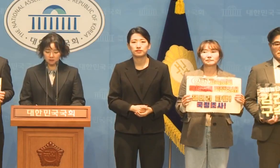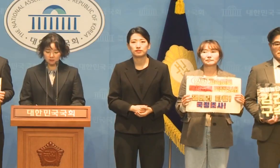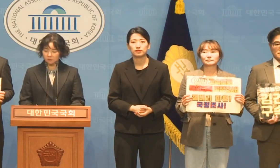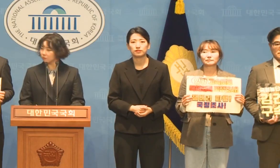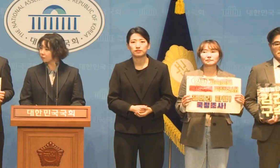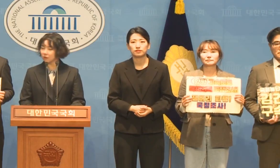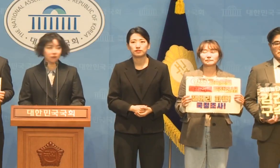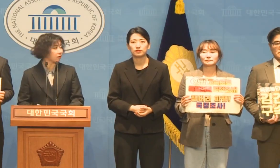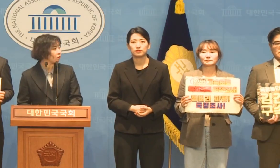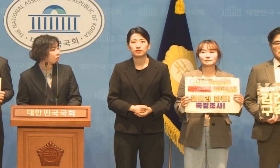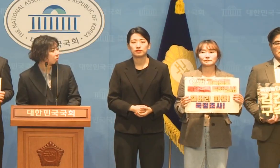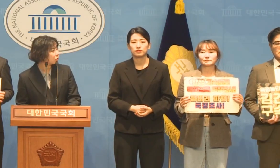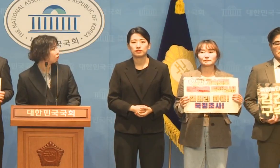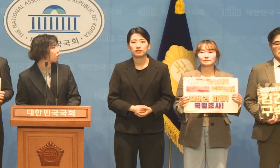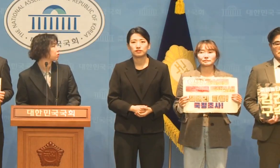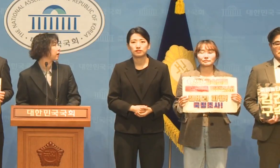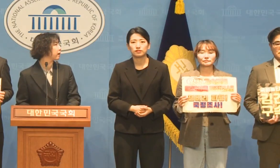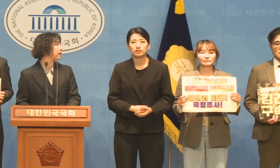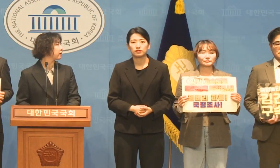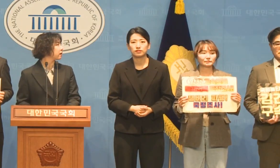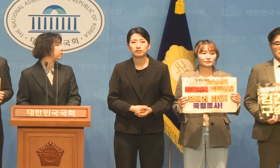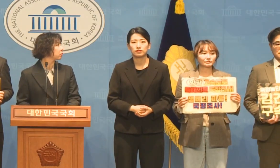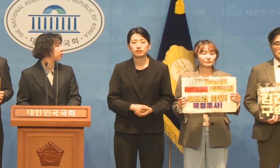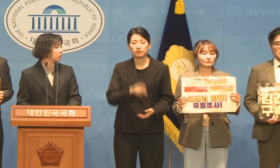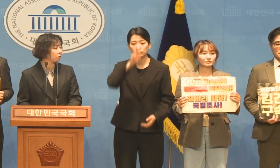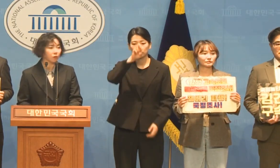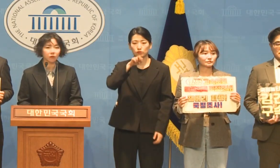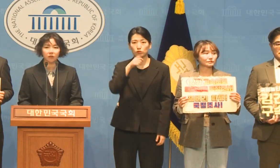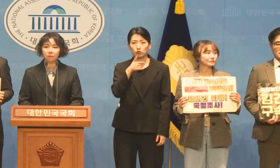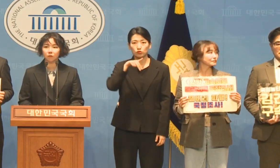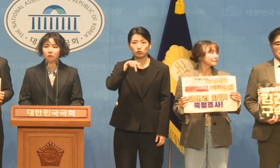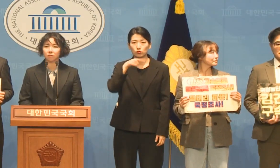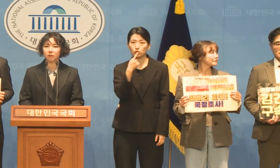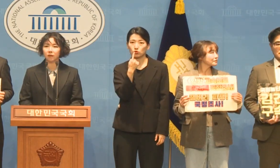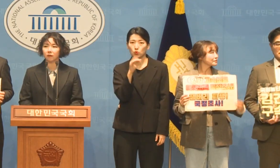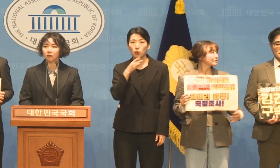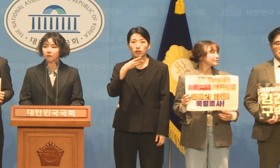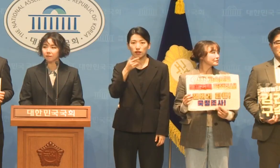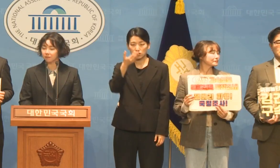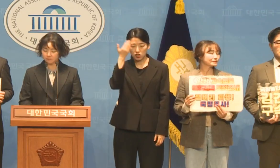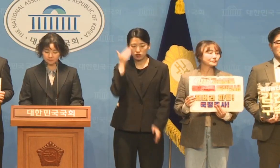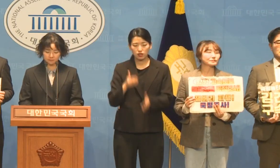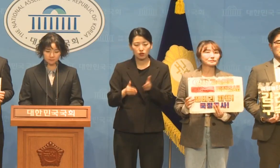네, 그리고 문종태 전 도의원님 오셨습니다.